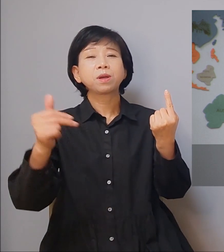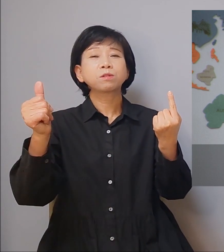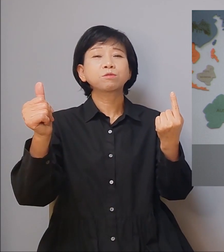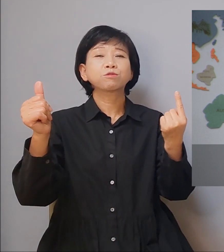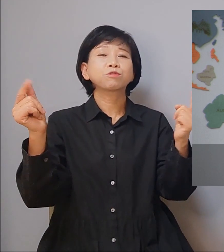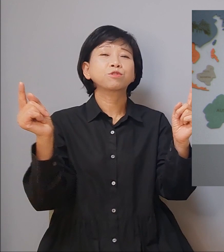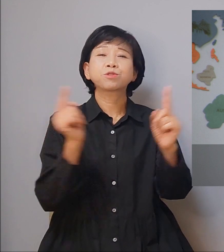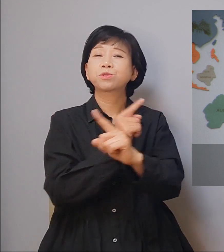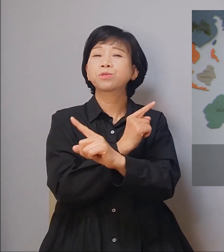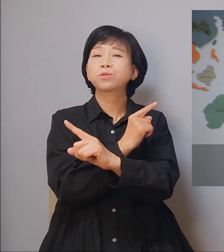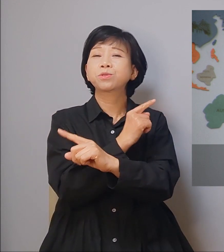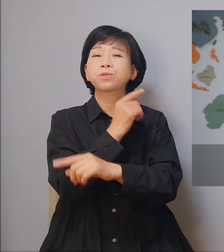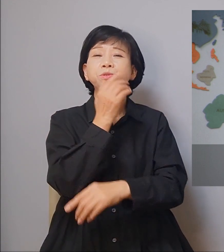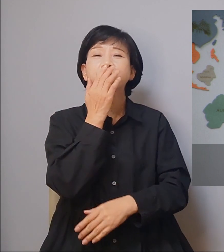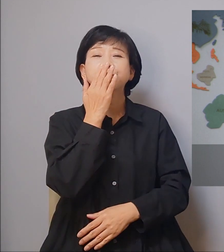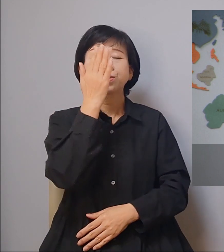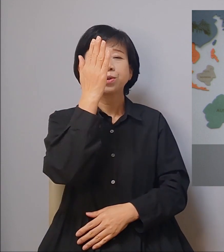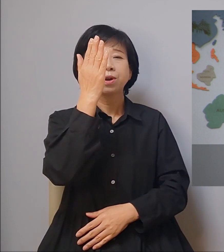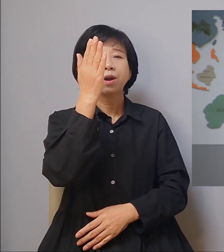누구와도 바꿀 수